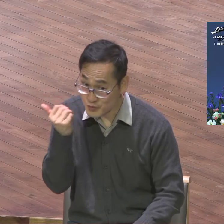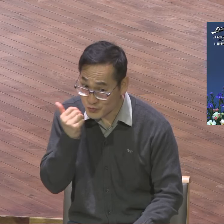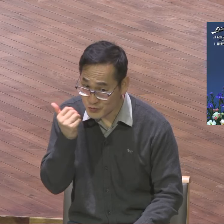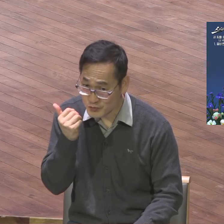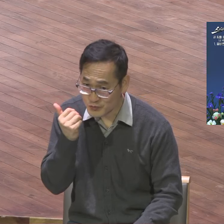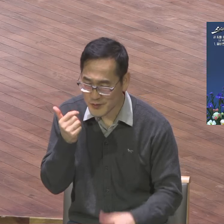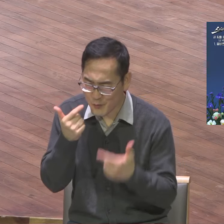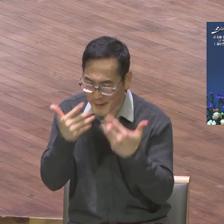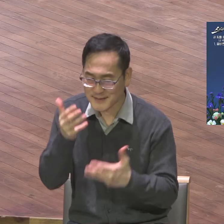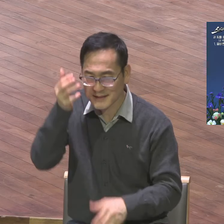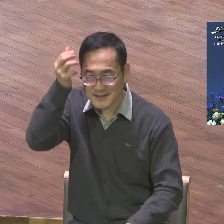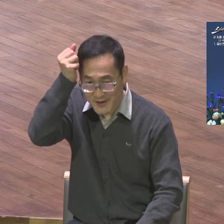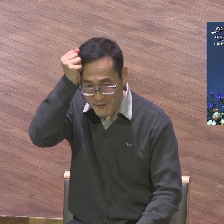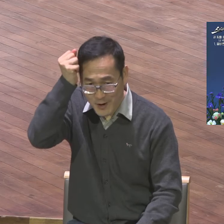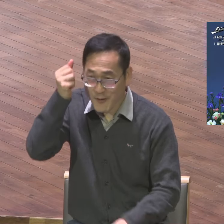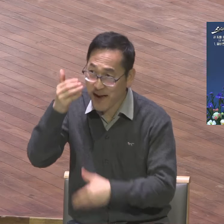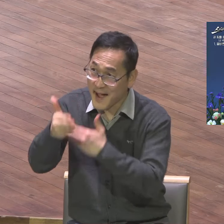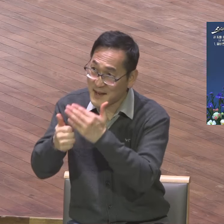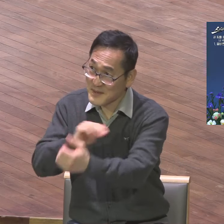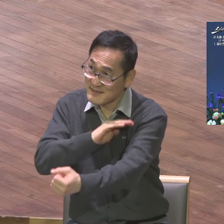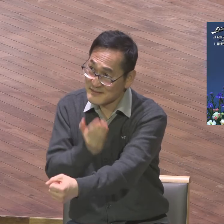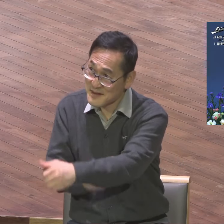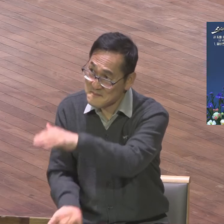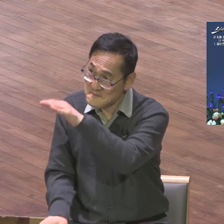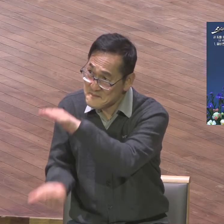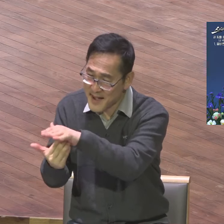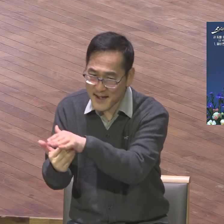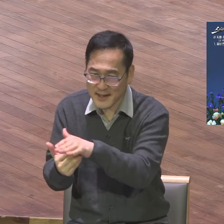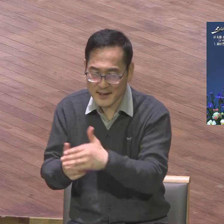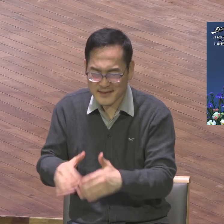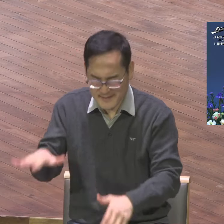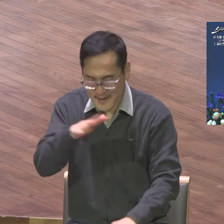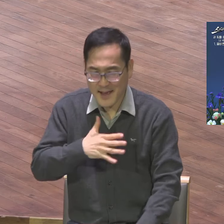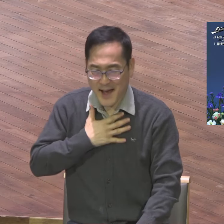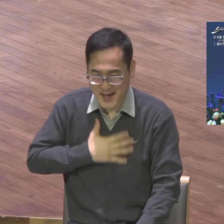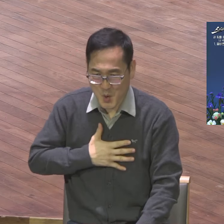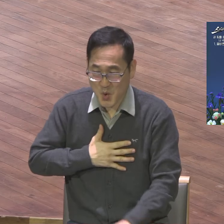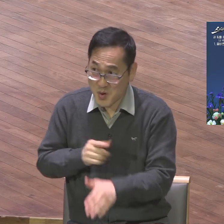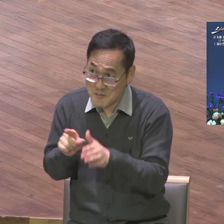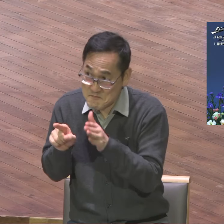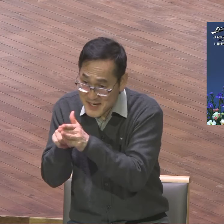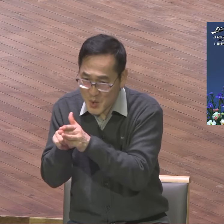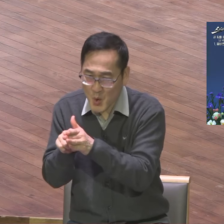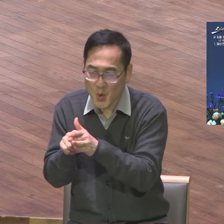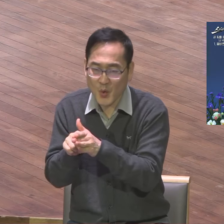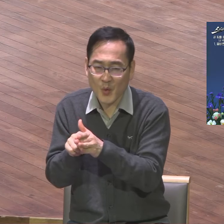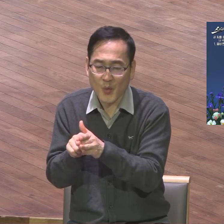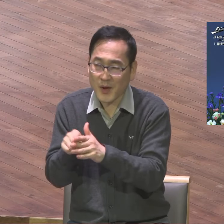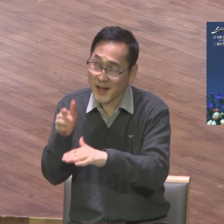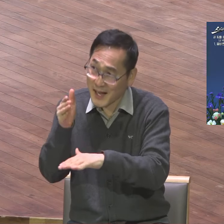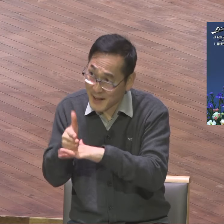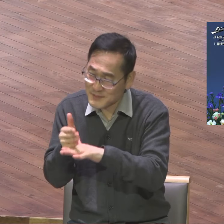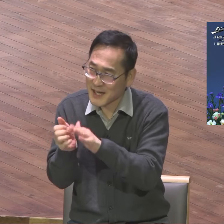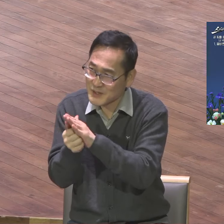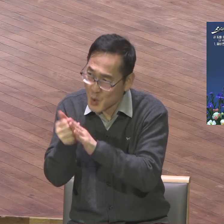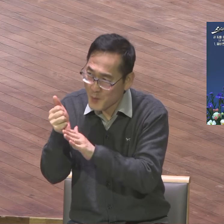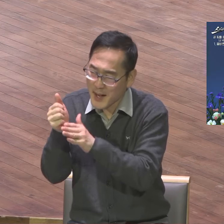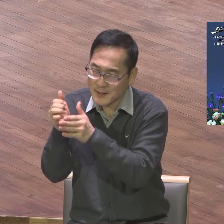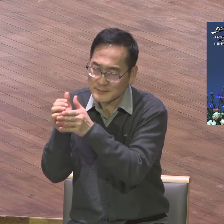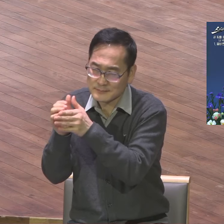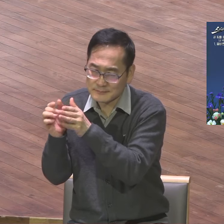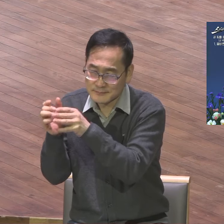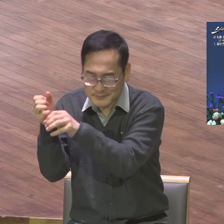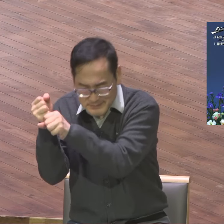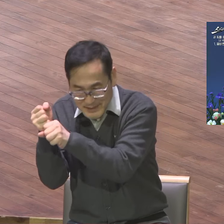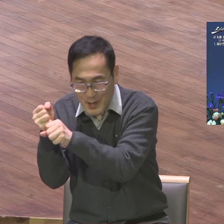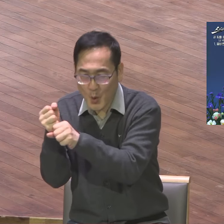인식하고 차원이 다른 신앙생활, 정말 기쁨과 감사와 삶 소망이 회복되는 새로운